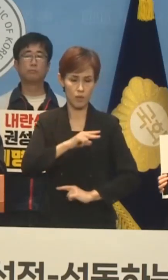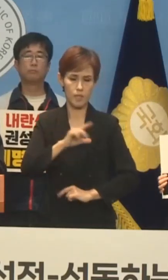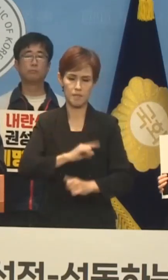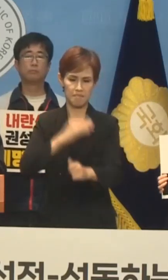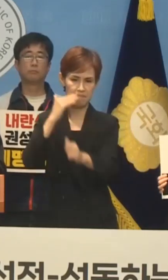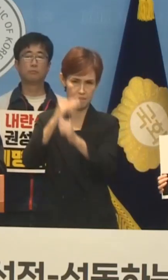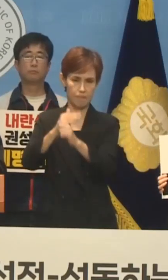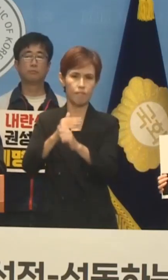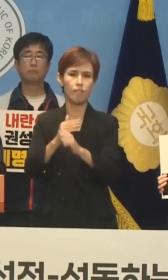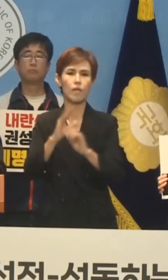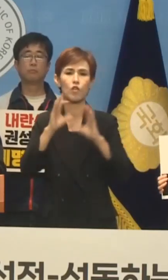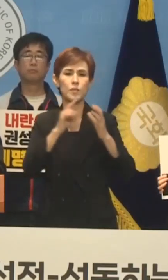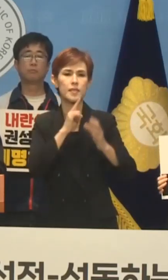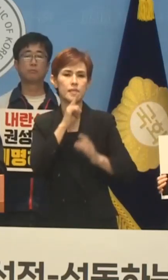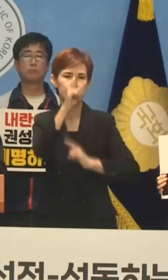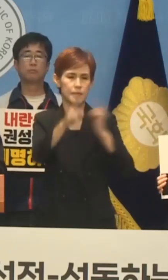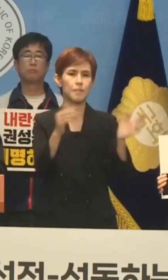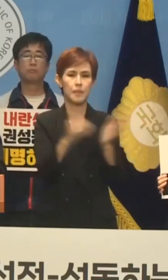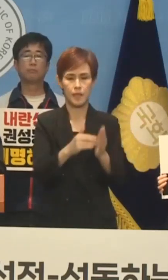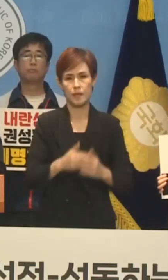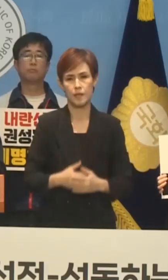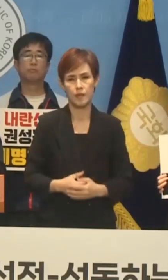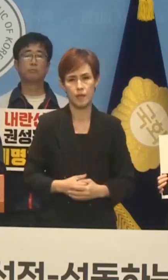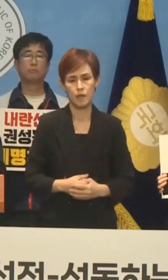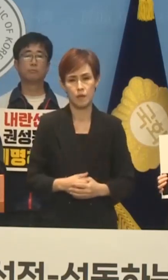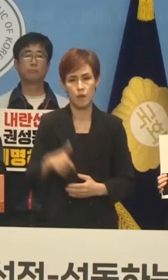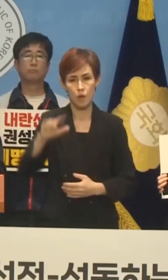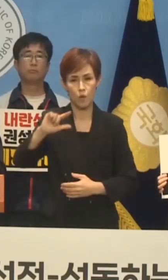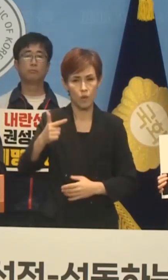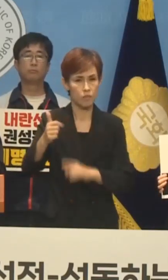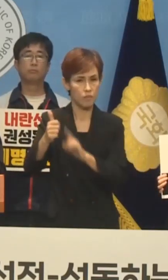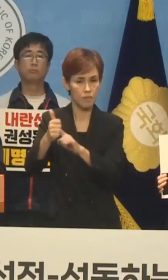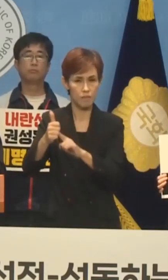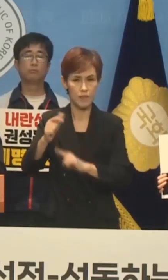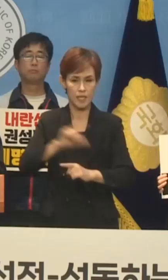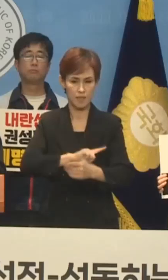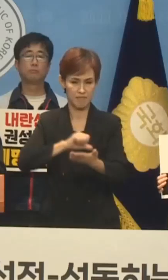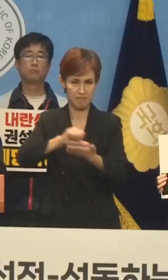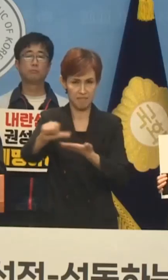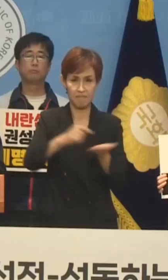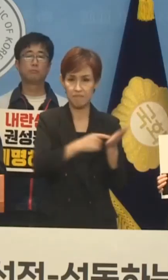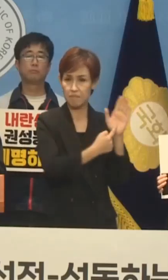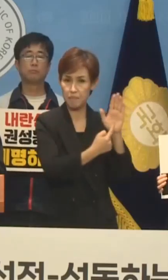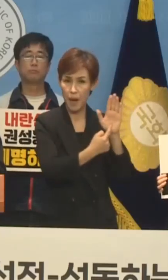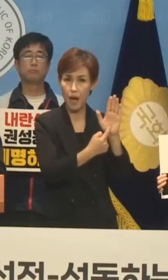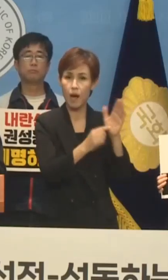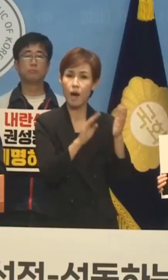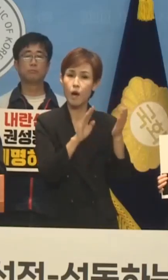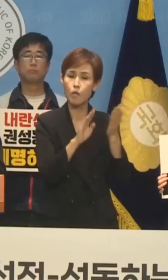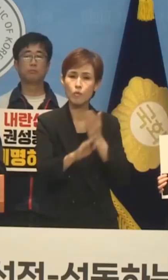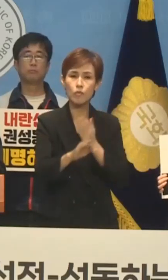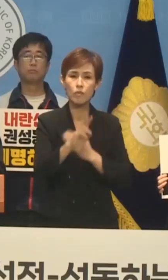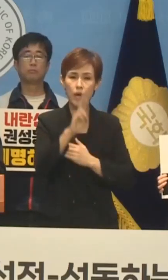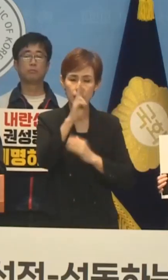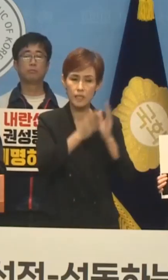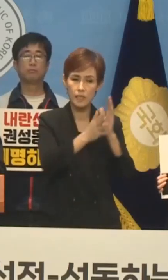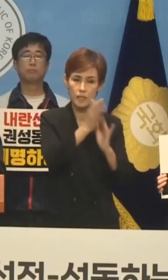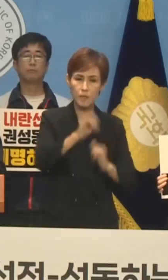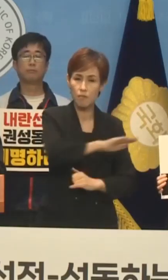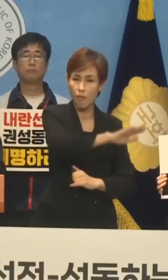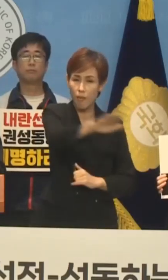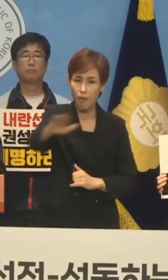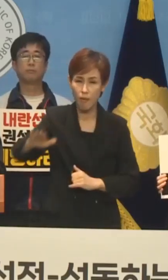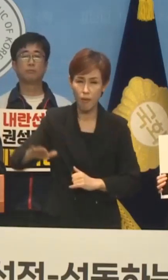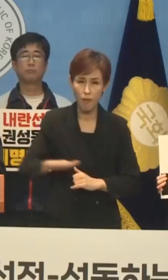제명을 청원하였습니다. 권성동 의원의 제명 청원이 공개되자 강릉시민, 강원도민은 물론